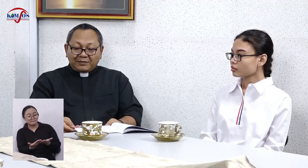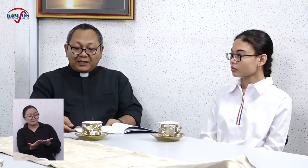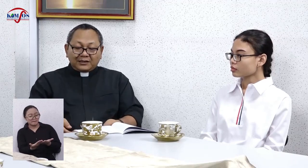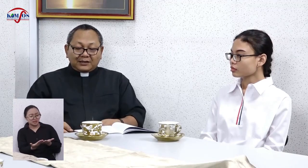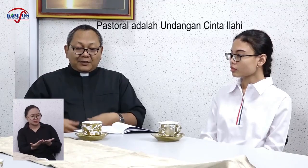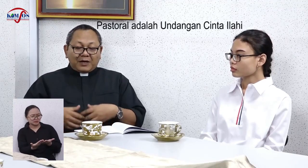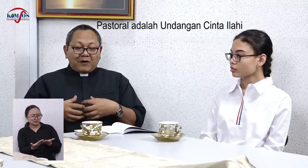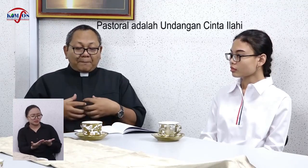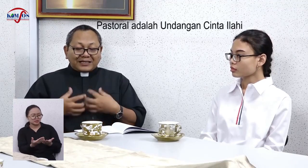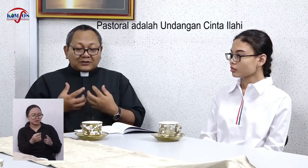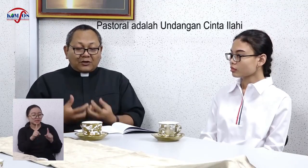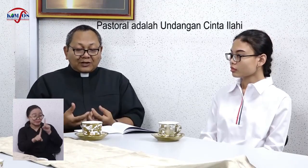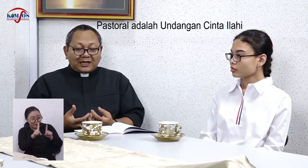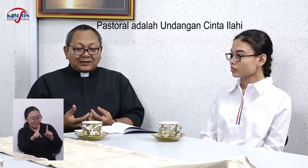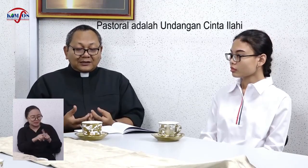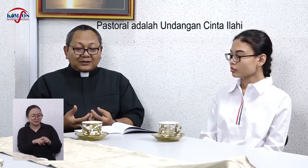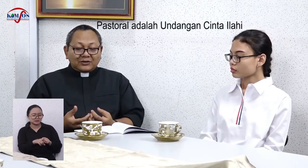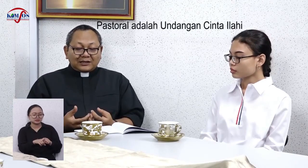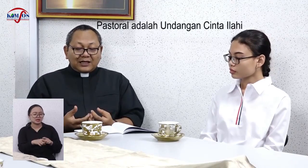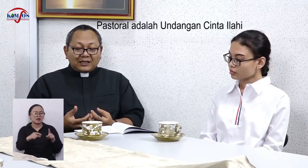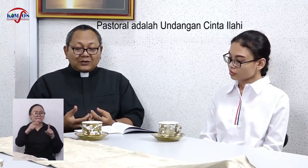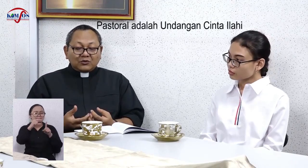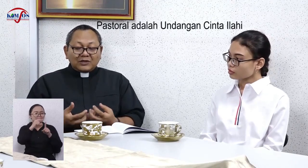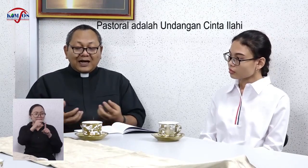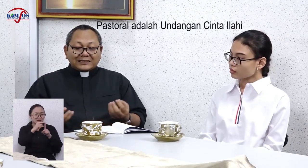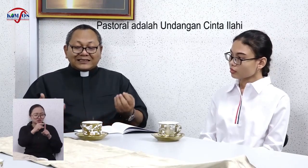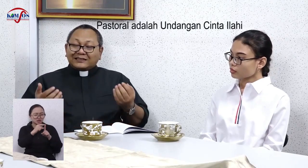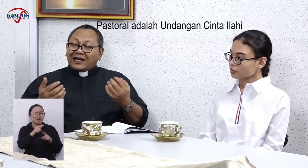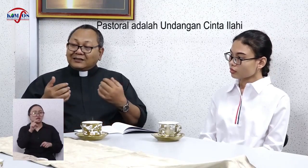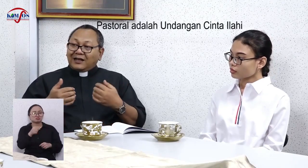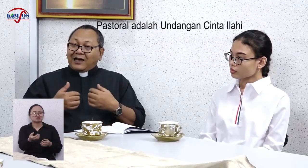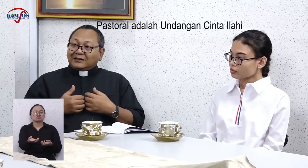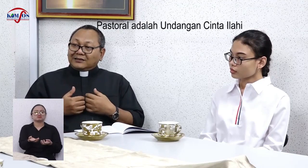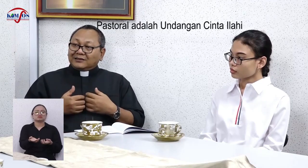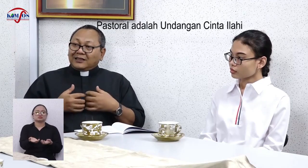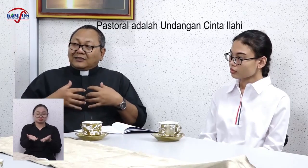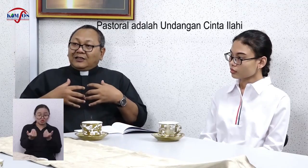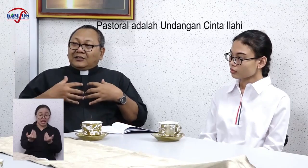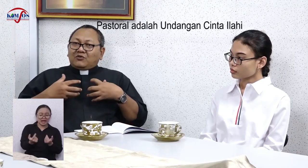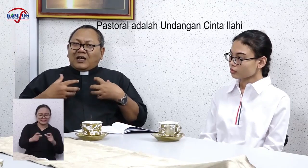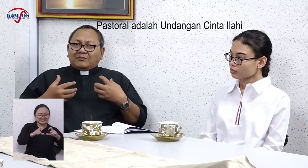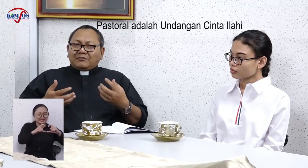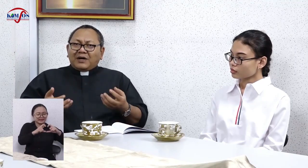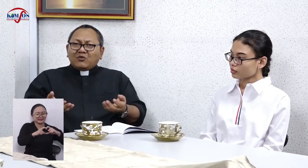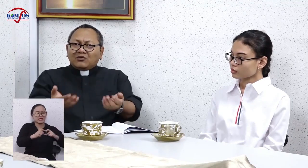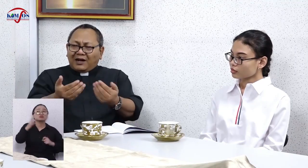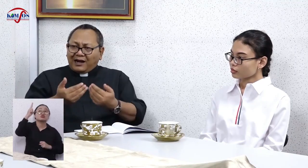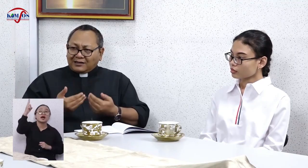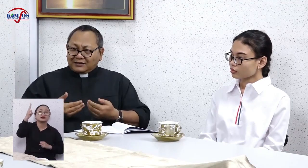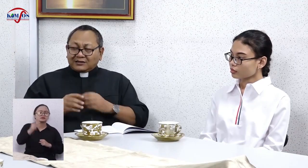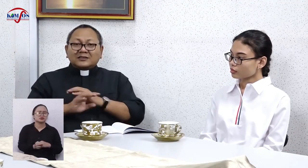65 bahwa pastoral itu adalah undangan Cinta Ilahi jadi Tuhan